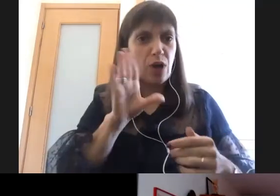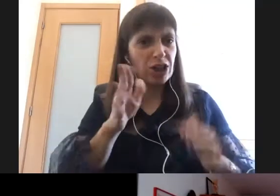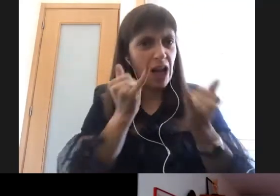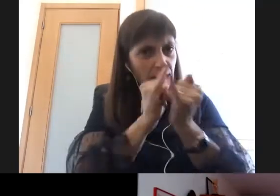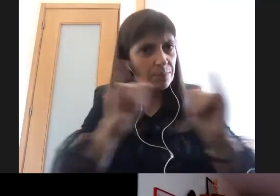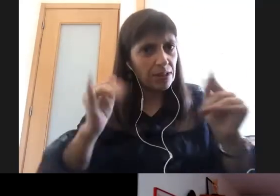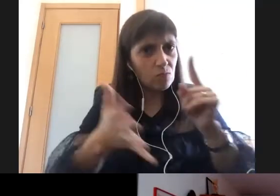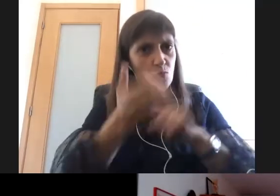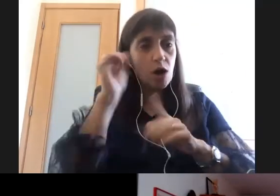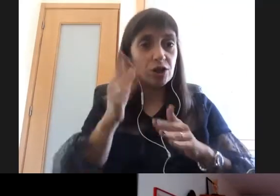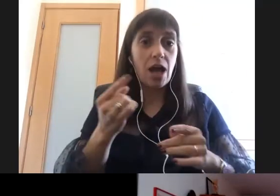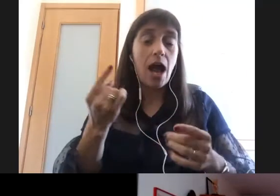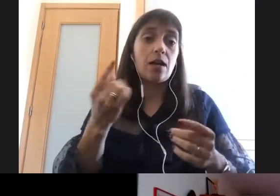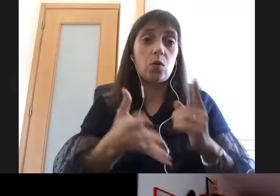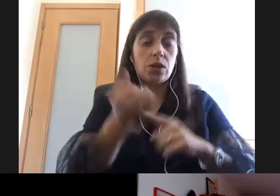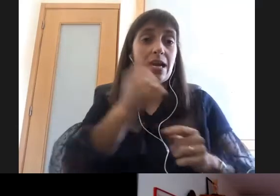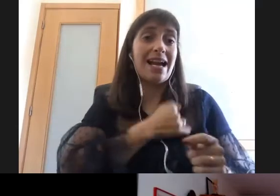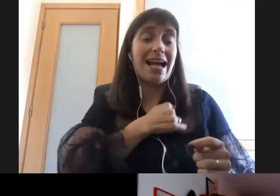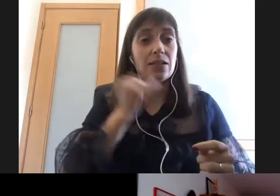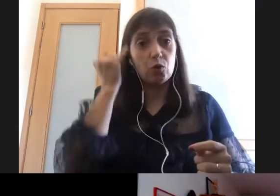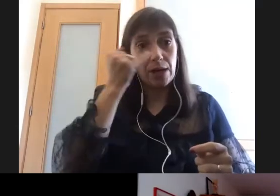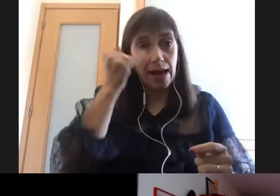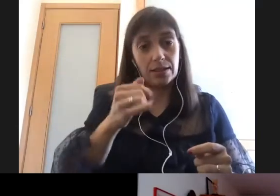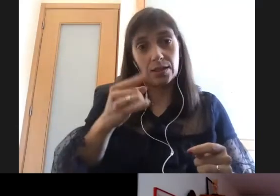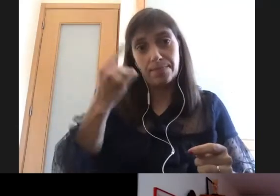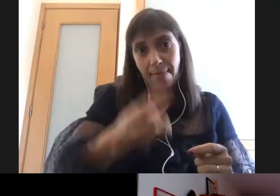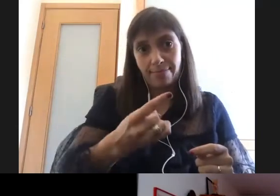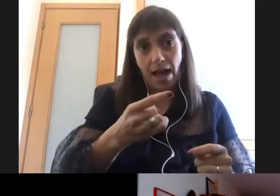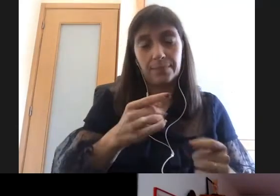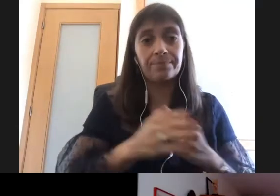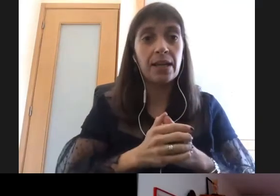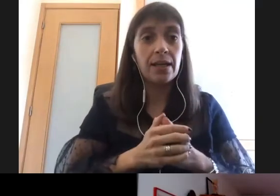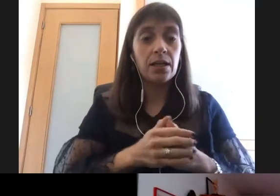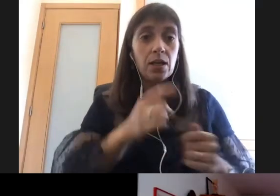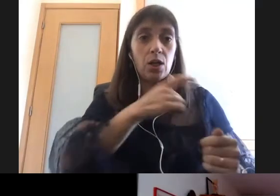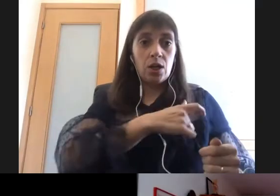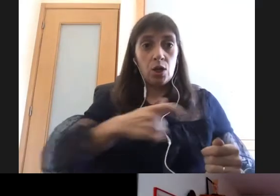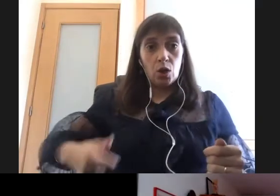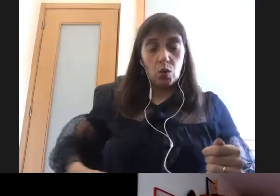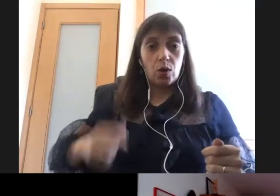já governada pelos Braganças, pela Casa de Bragança, pelos duques de Bragança,